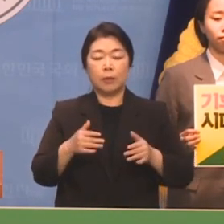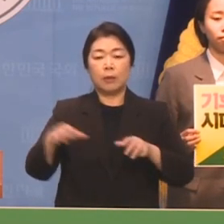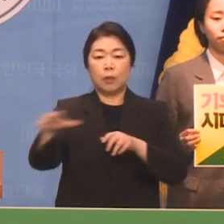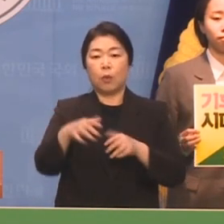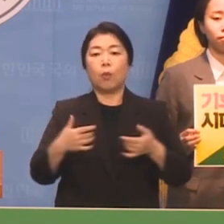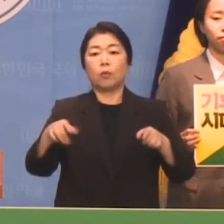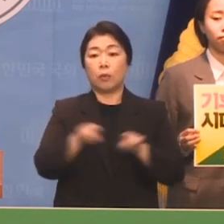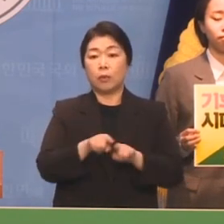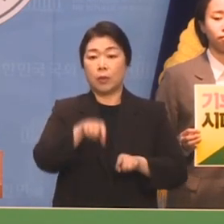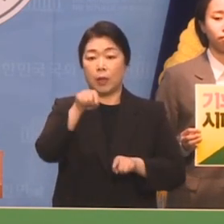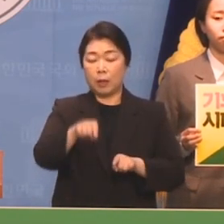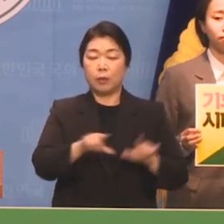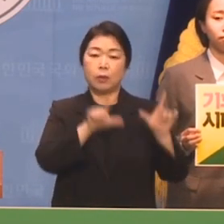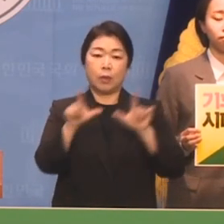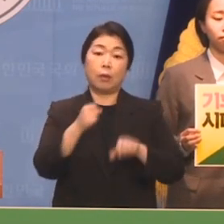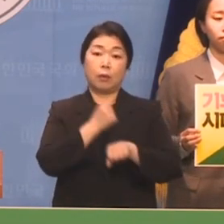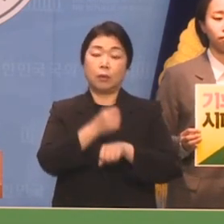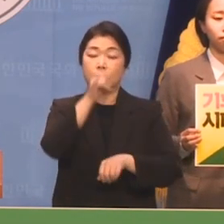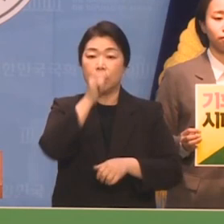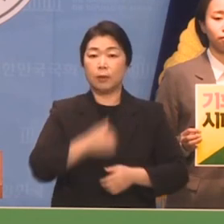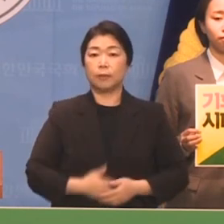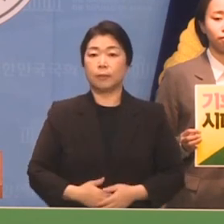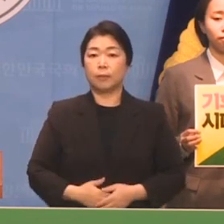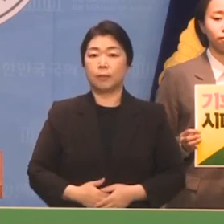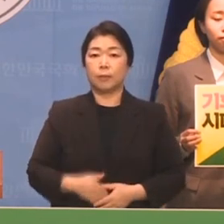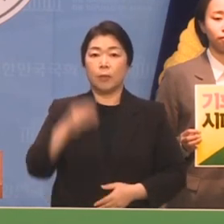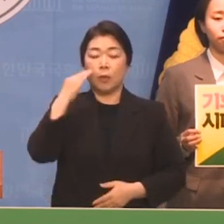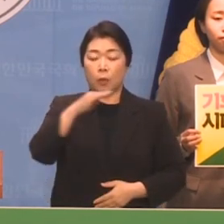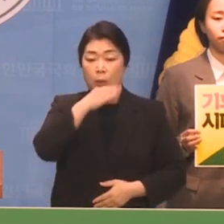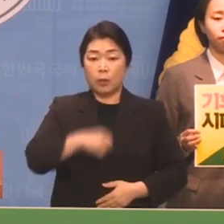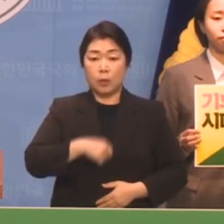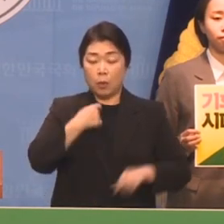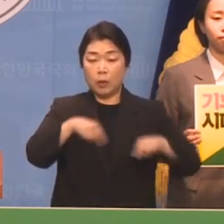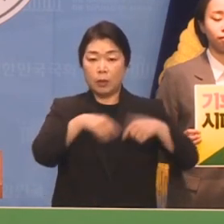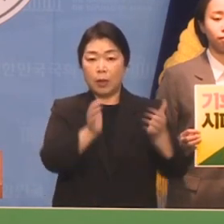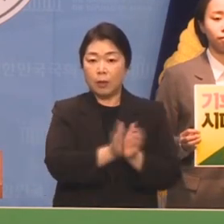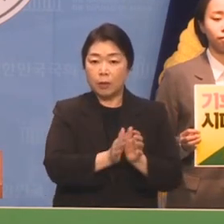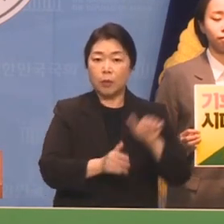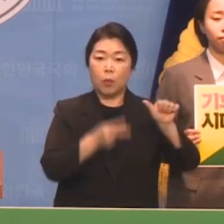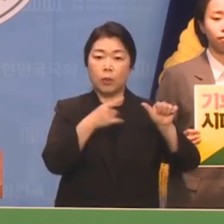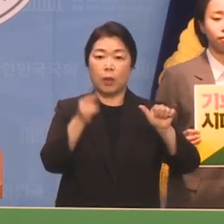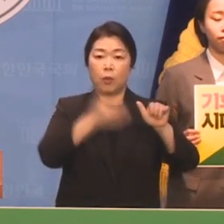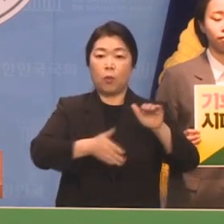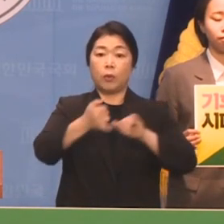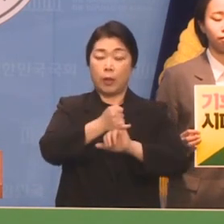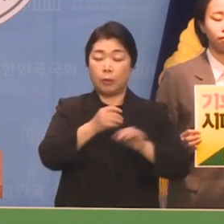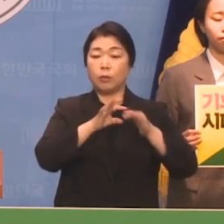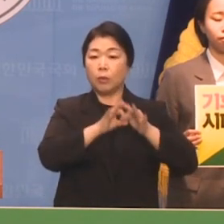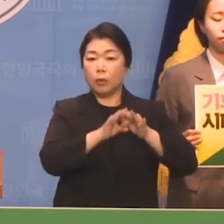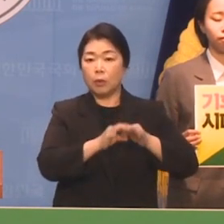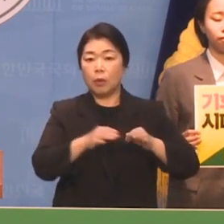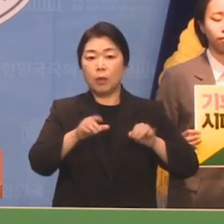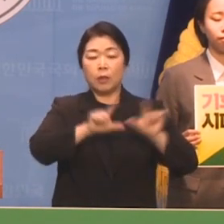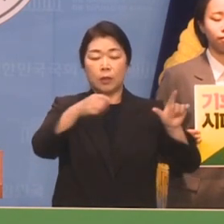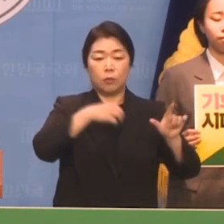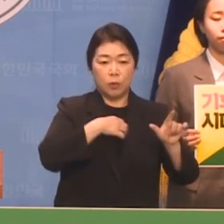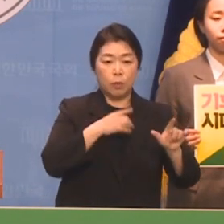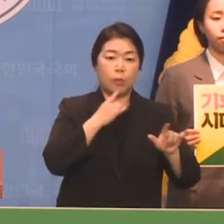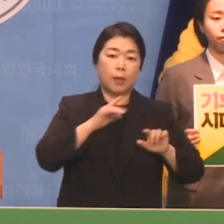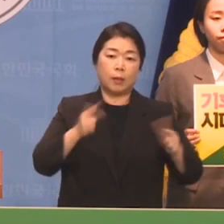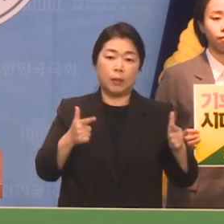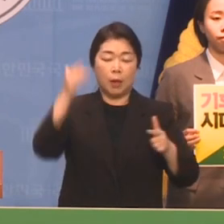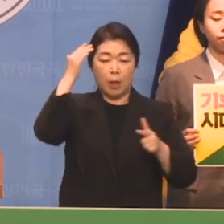공동체에서 살아갑니다. 녹색정의당의 기후위기 대응 5대 공약을 통해 기후위기를 넘어